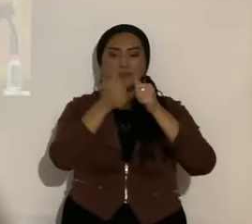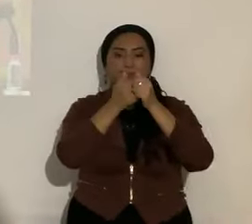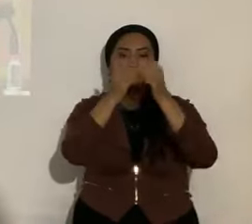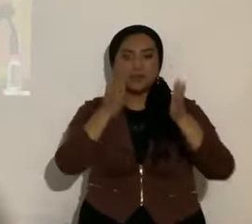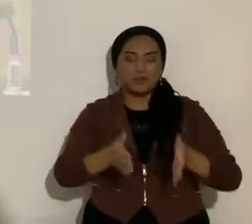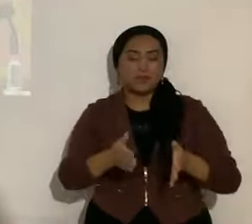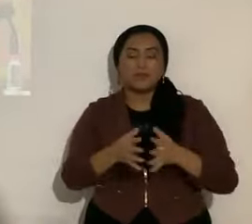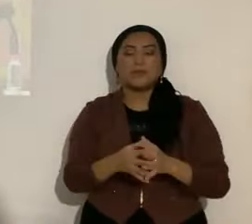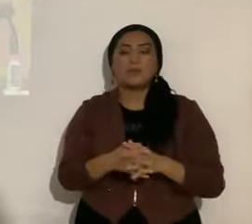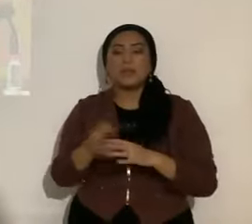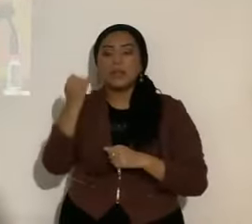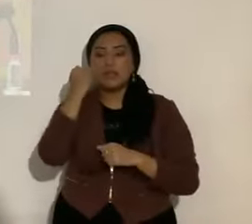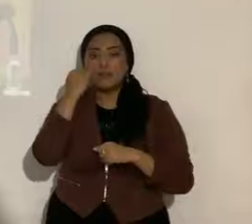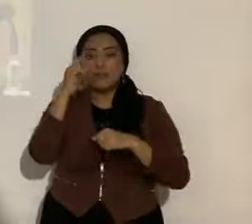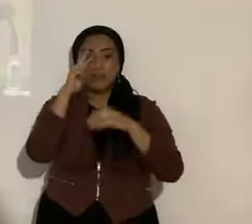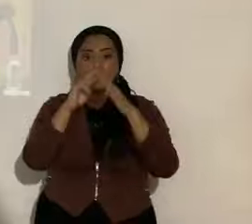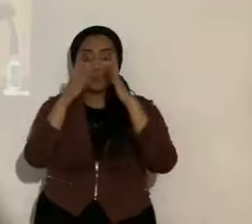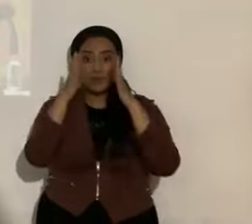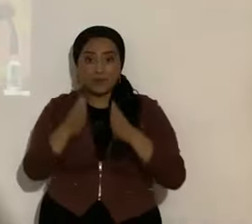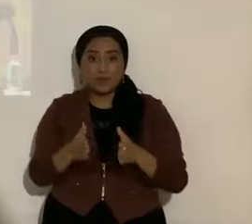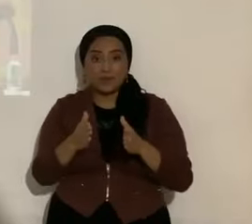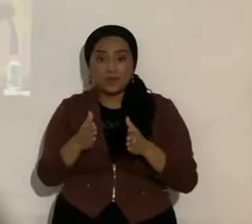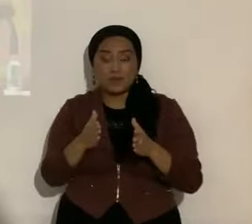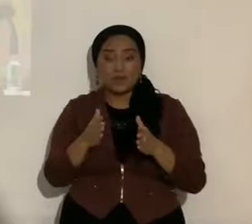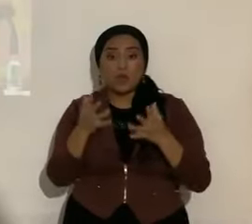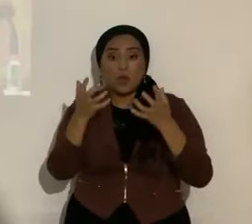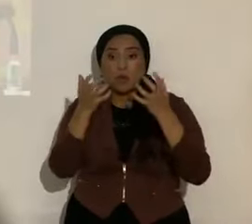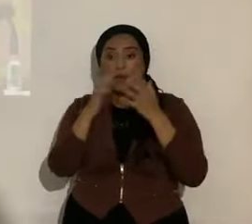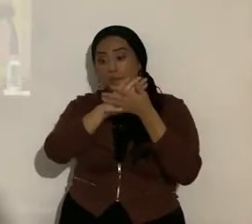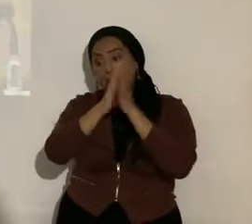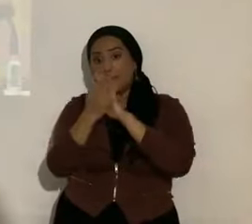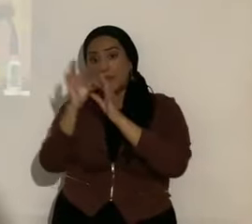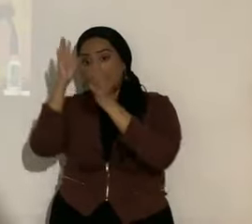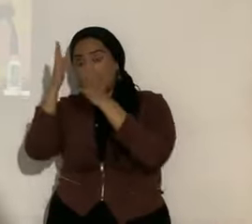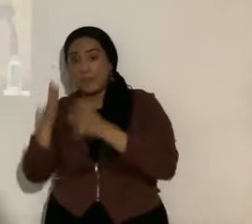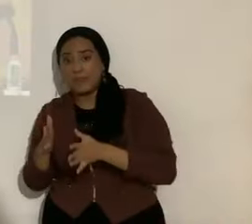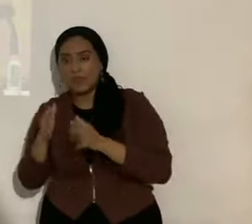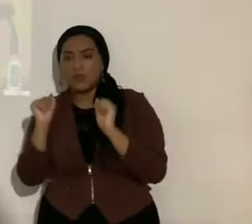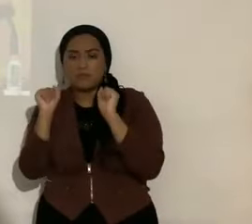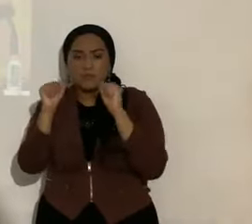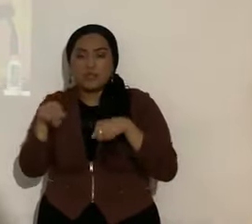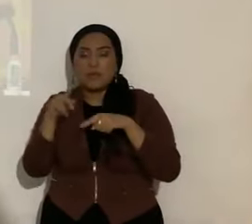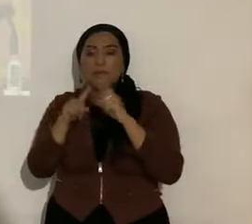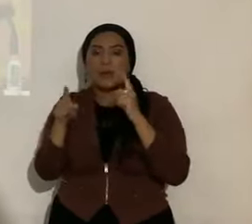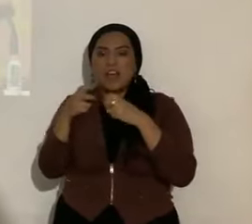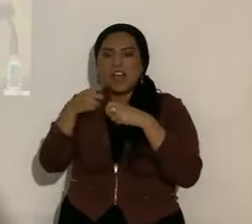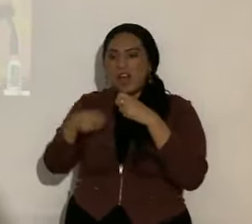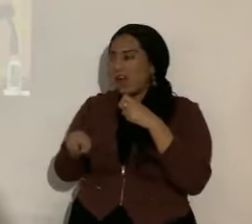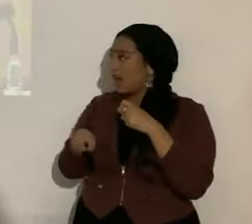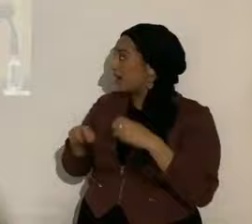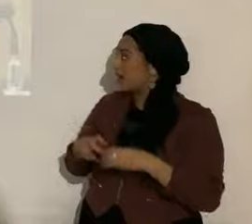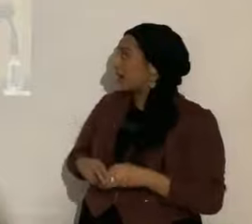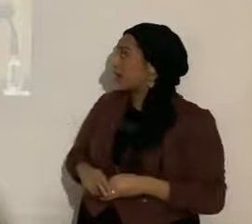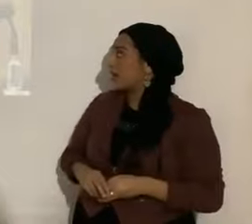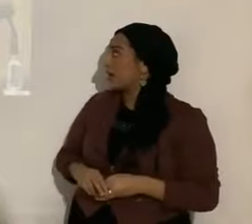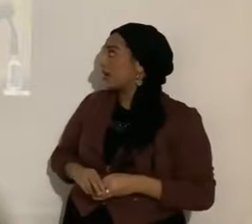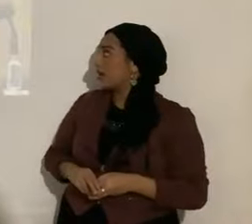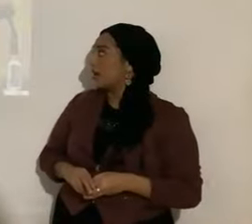Entonces, si el profeta quiere ser pastor, aunque lo puede ser, le cuesta trabajo, miren,